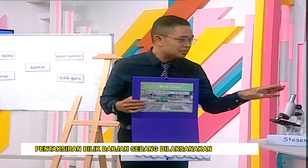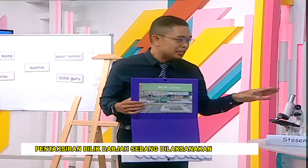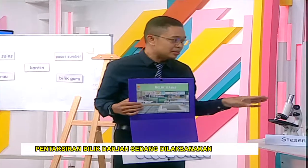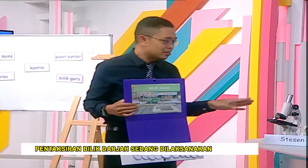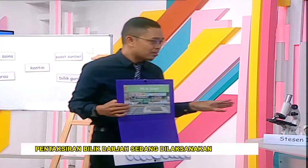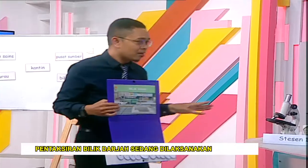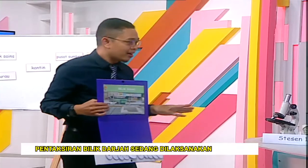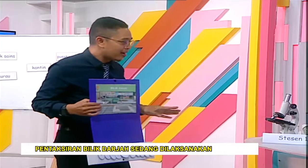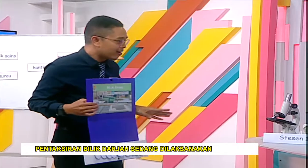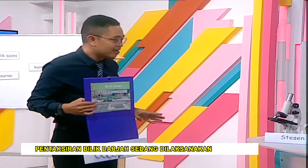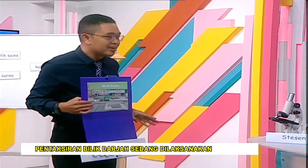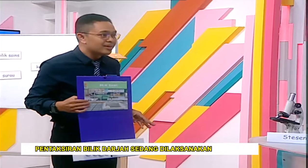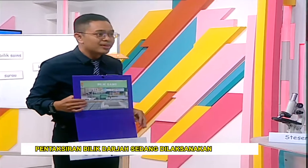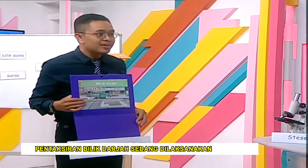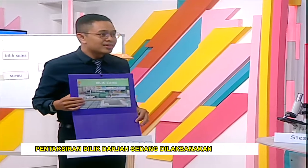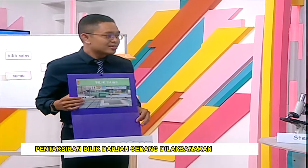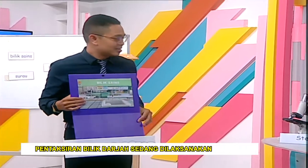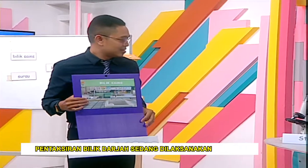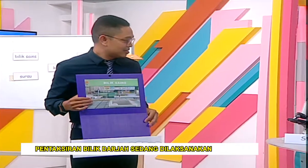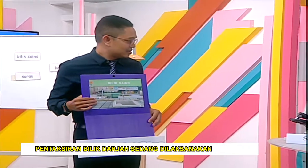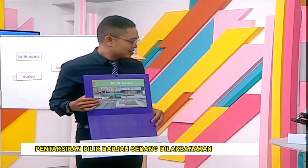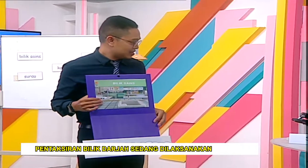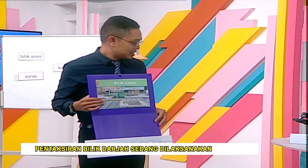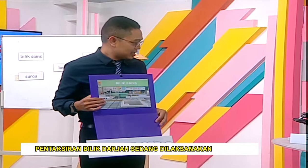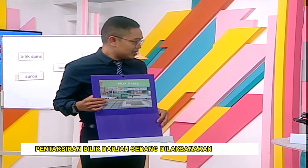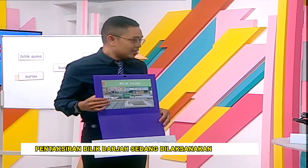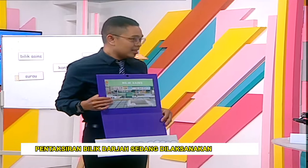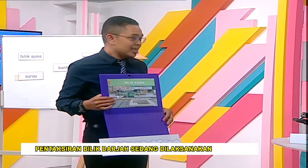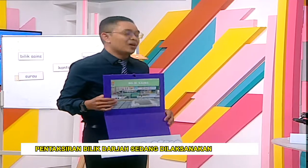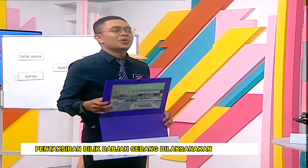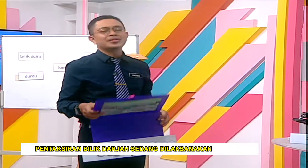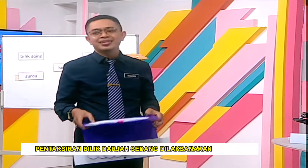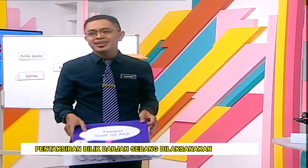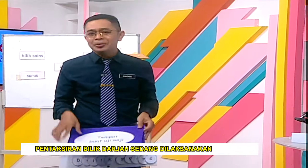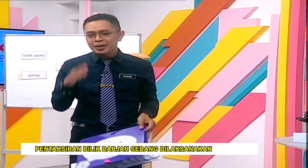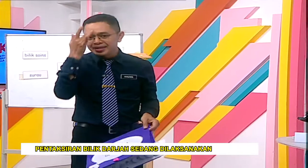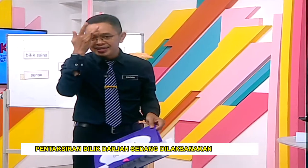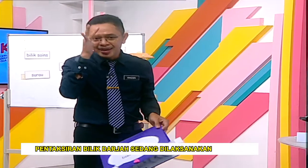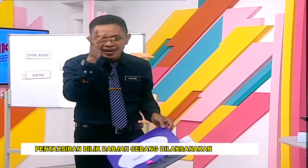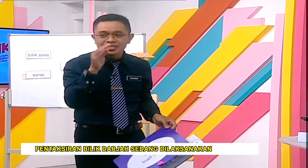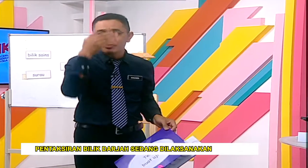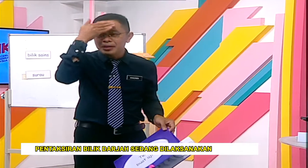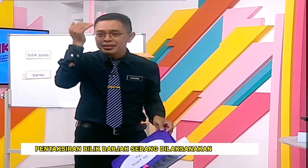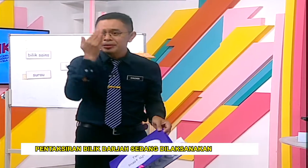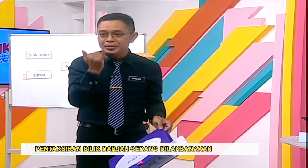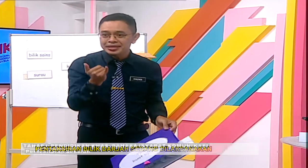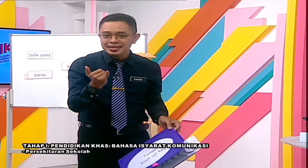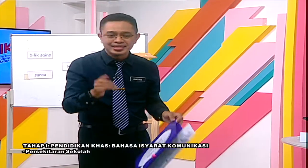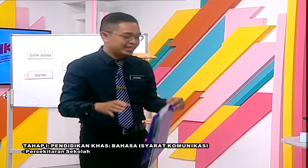mana? Dekat stesen 1. Okey, pandai. Sebab kenapa?